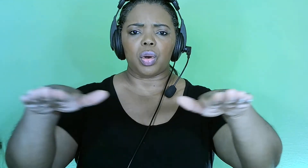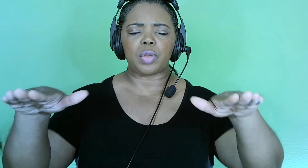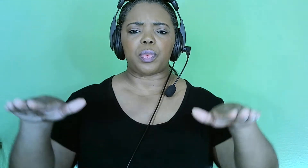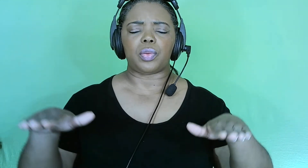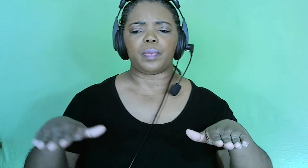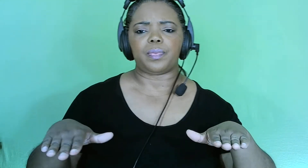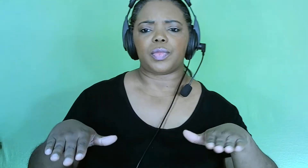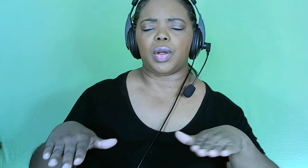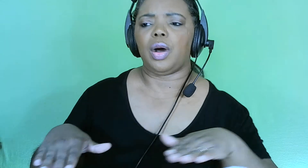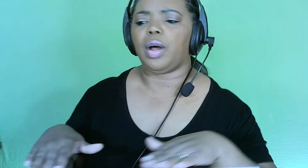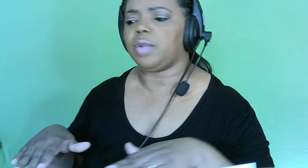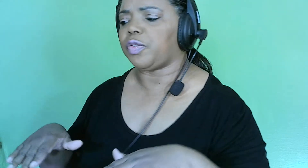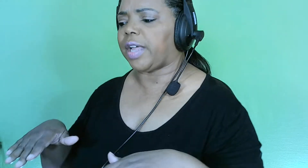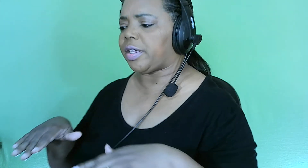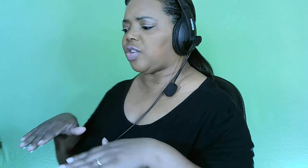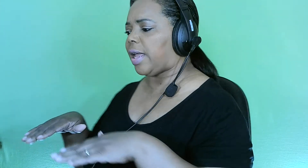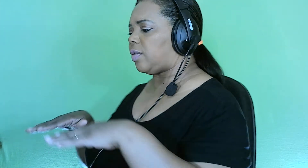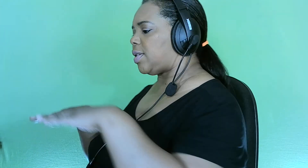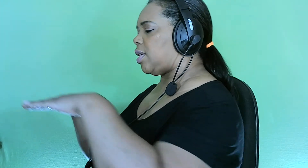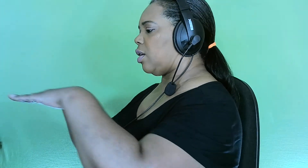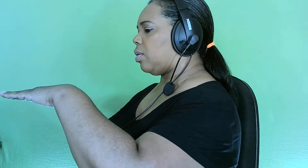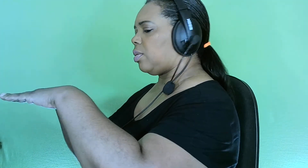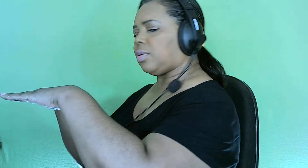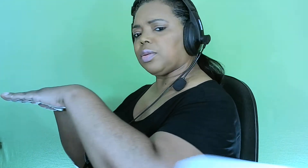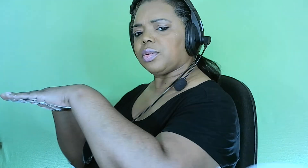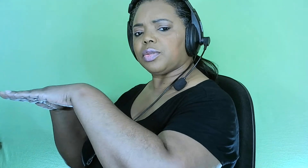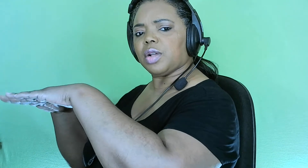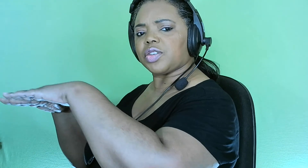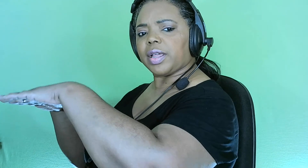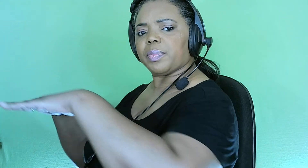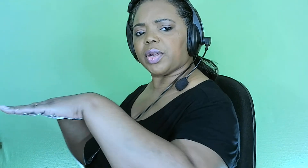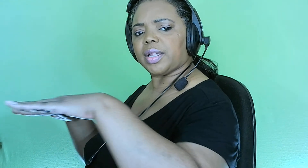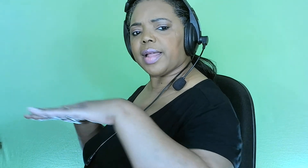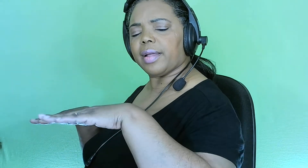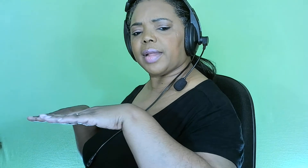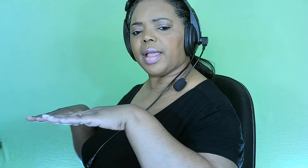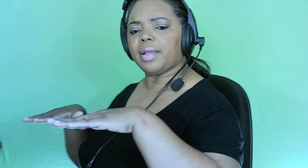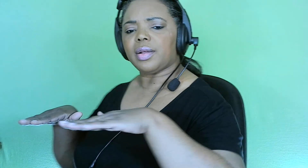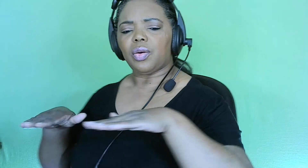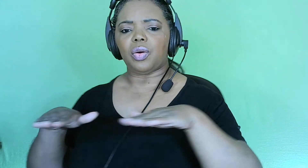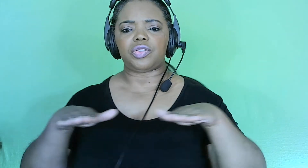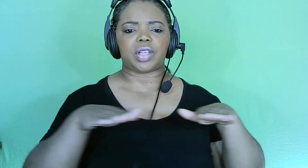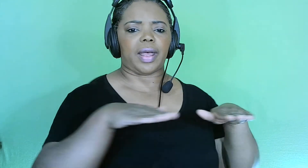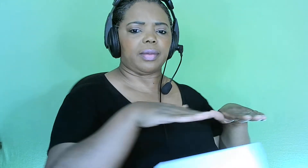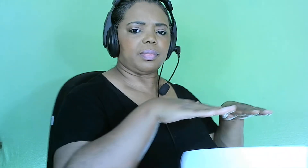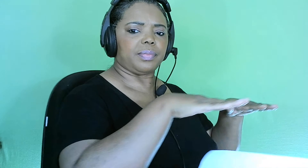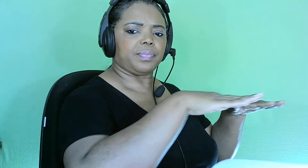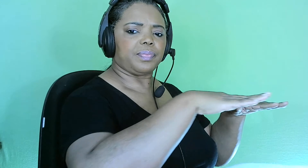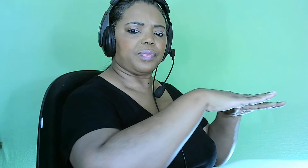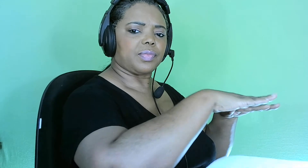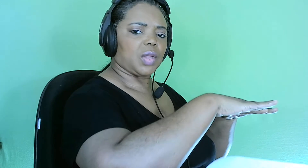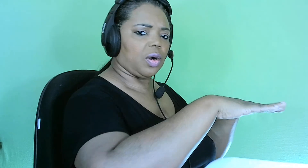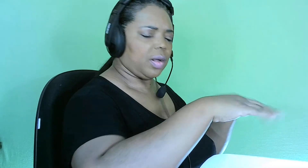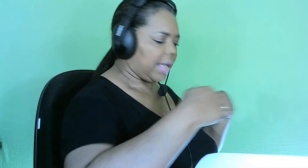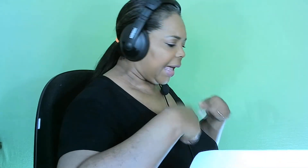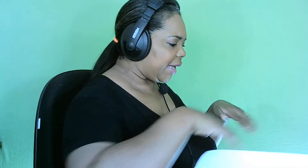corpo, olha, vou ficar aqui de lado assim, ó. Acho que por aqui dá, né? Ou de cá. Ó, aqui